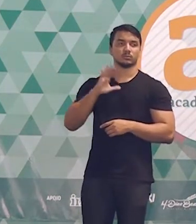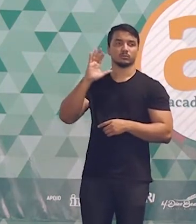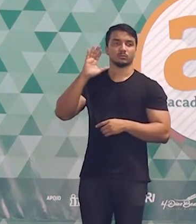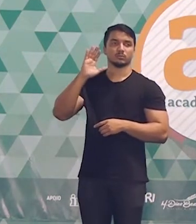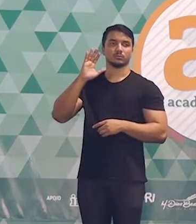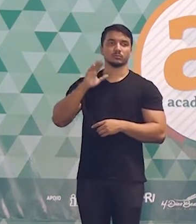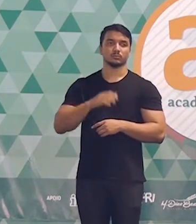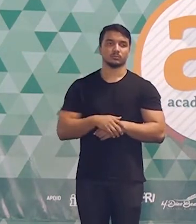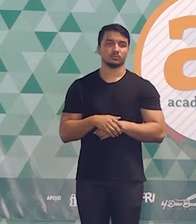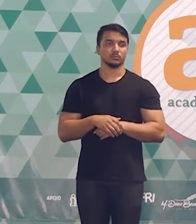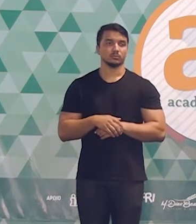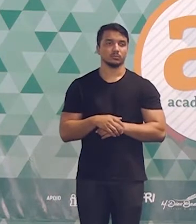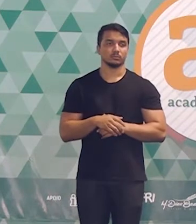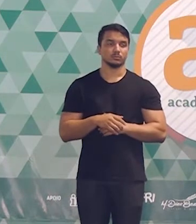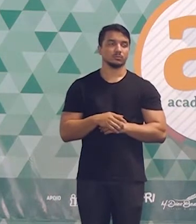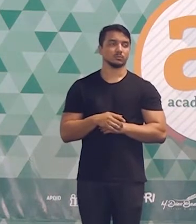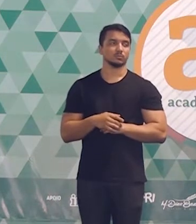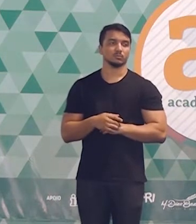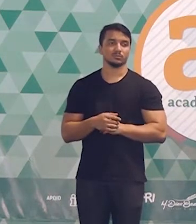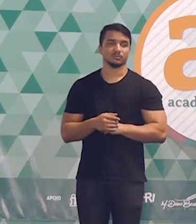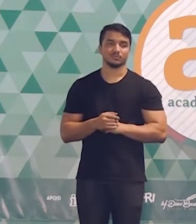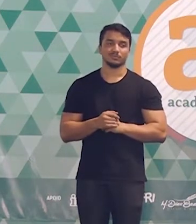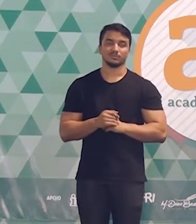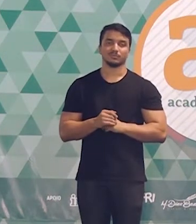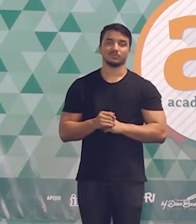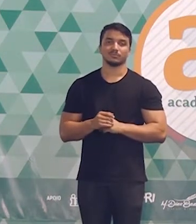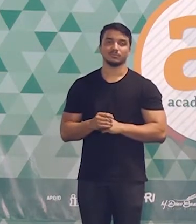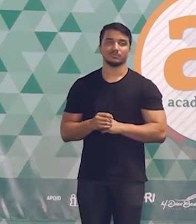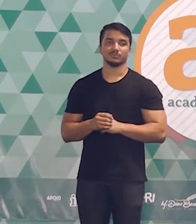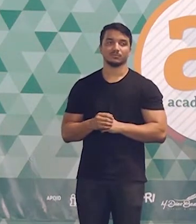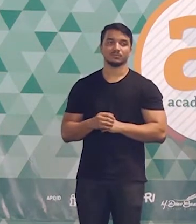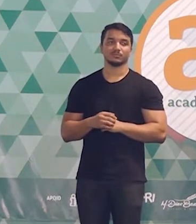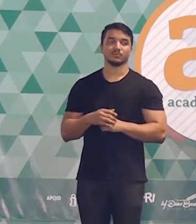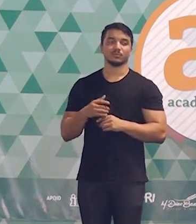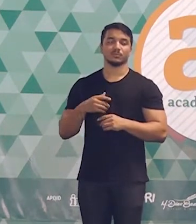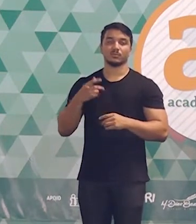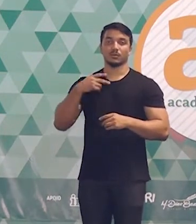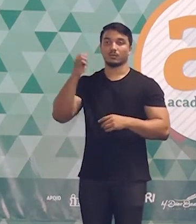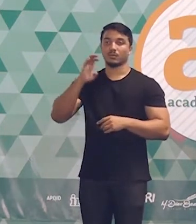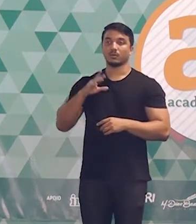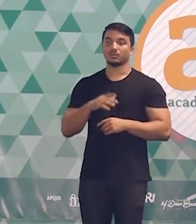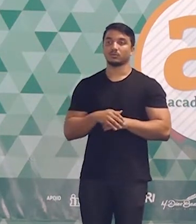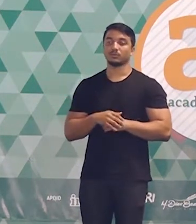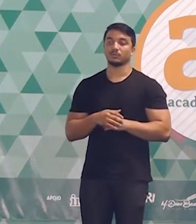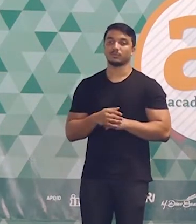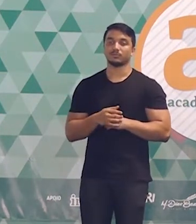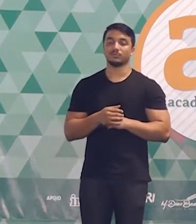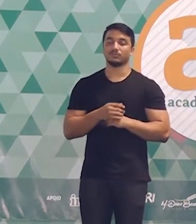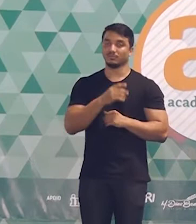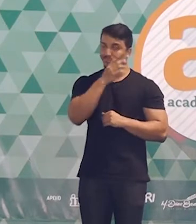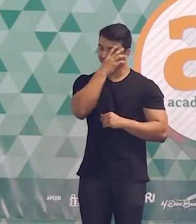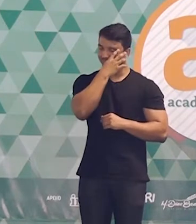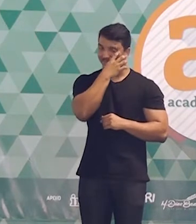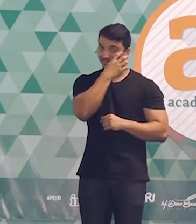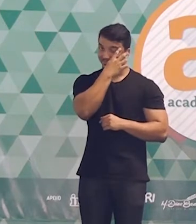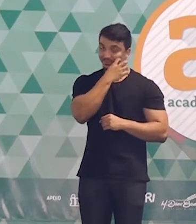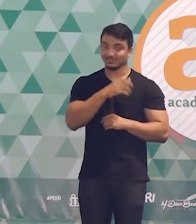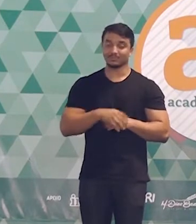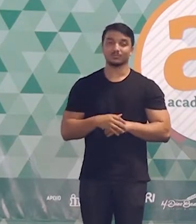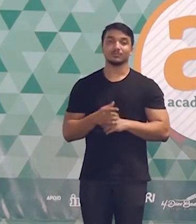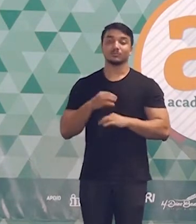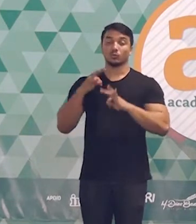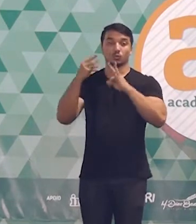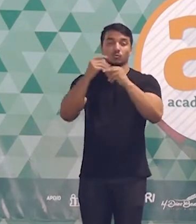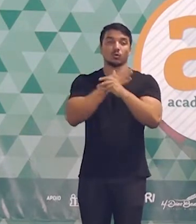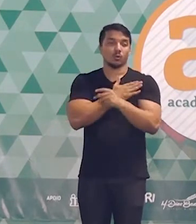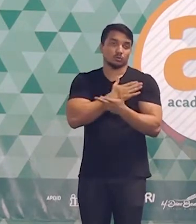braço? Pô, todo mundo, que coisa maravilhosa. Quem gosta no Brasil está aqui. Então pronto, música clássica, todo